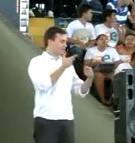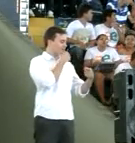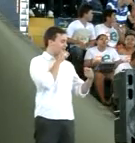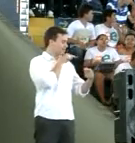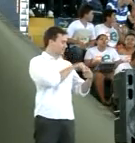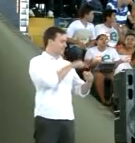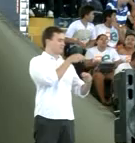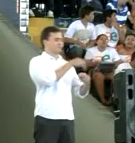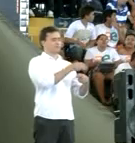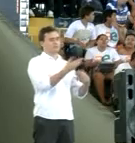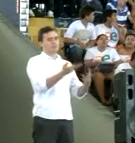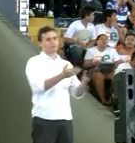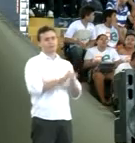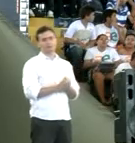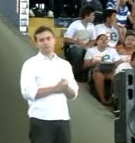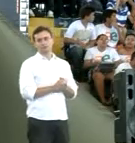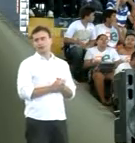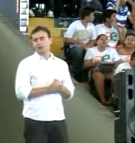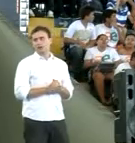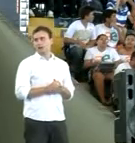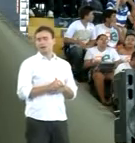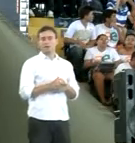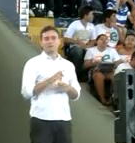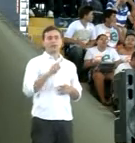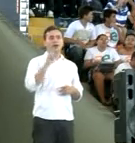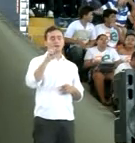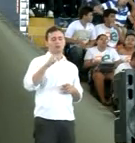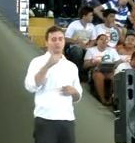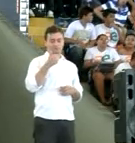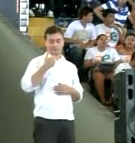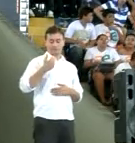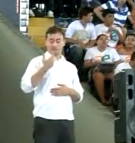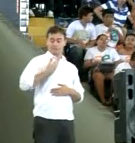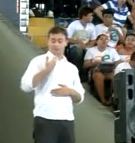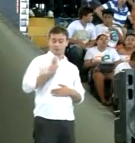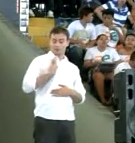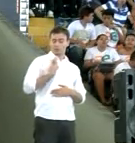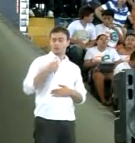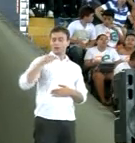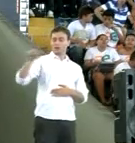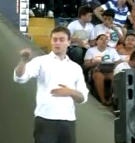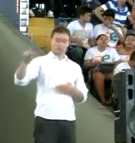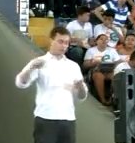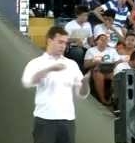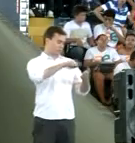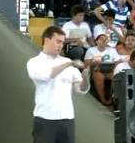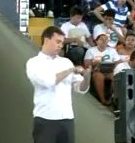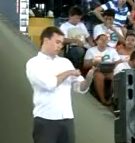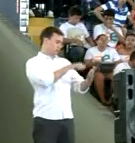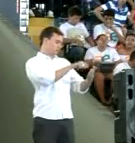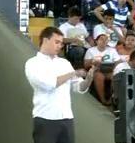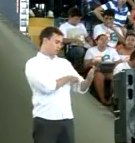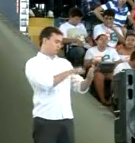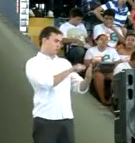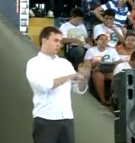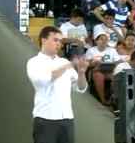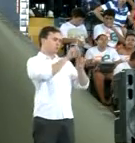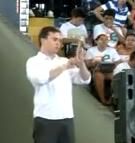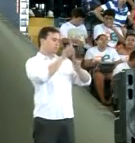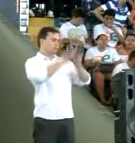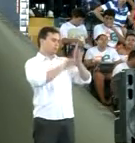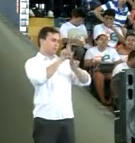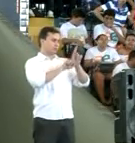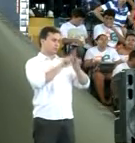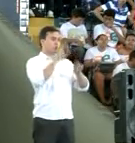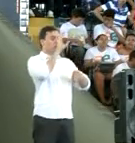concorrência. Quando eu peguei o marca-texto de uma amiga, eu separei 3 cursos pela concorrência.